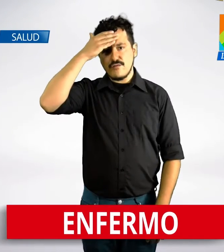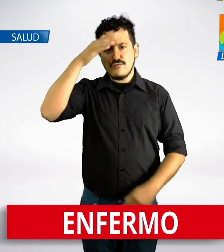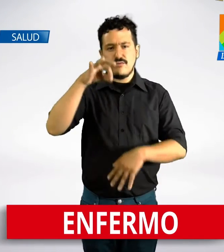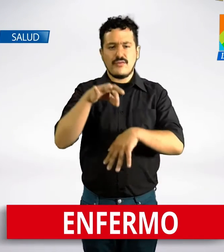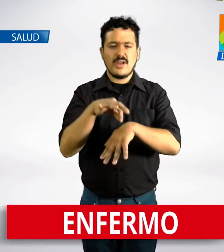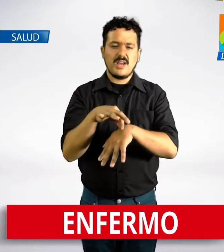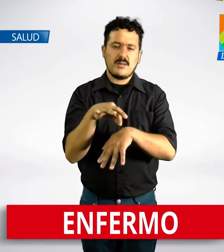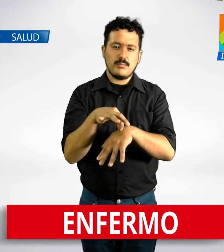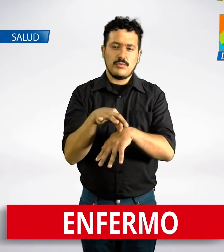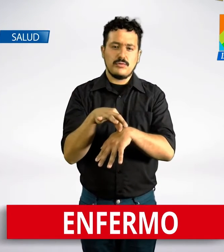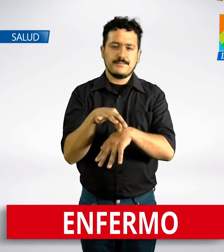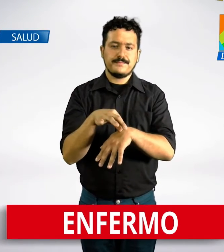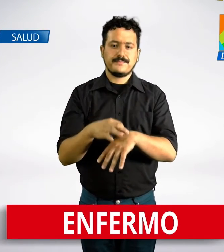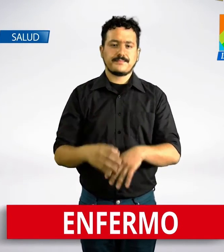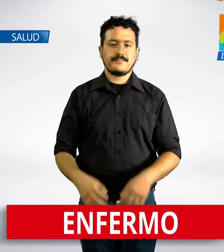Enfermo,